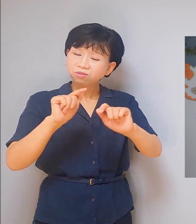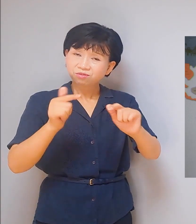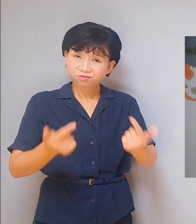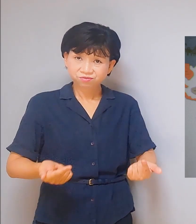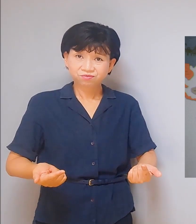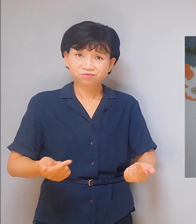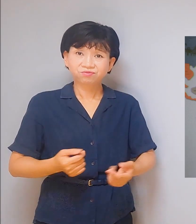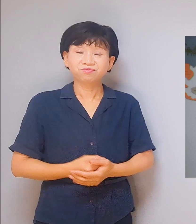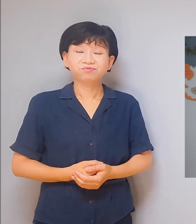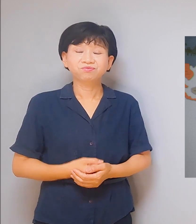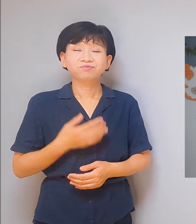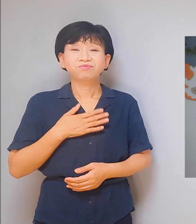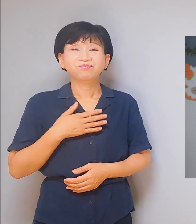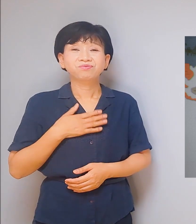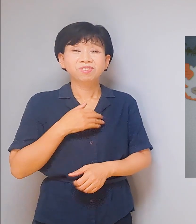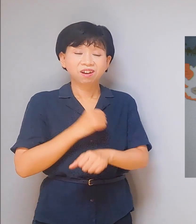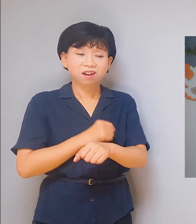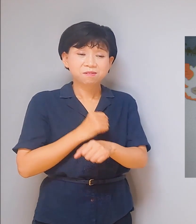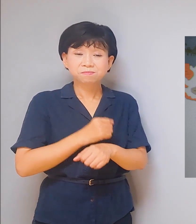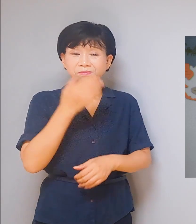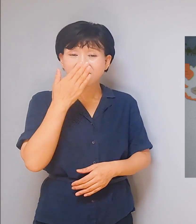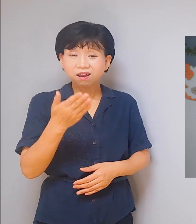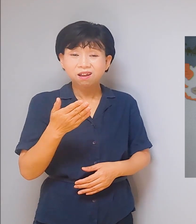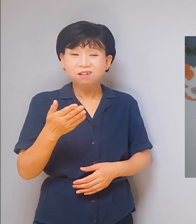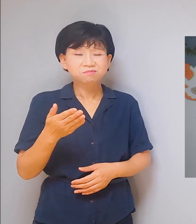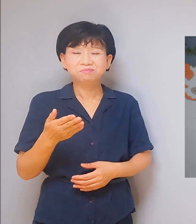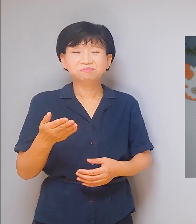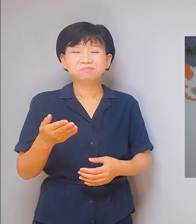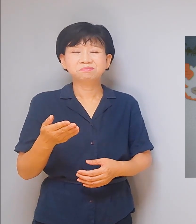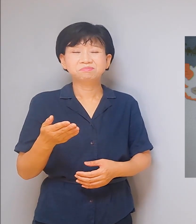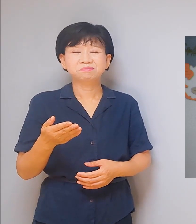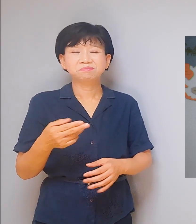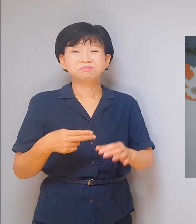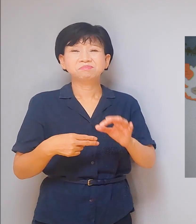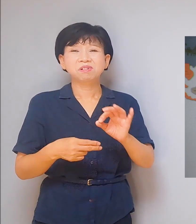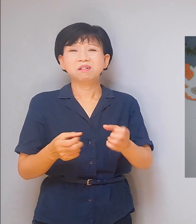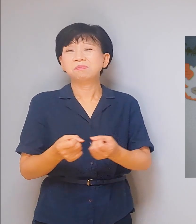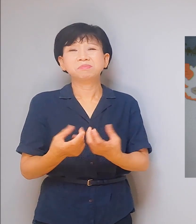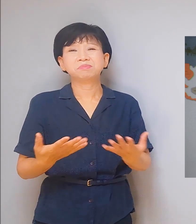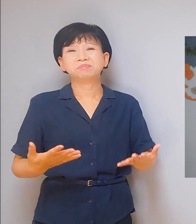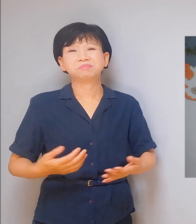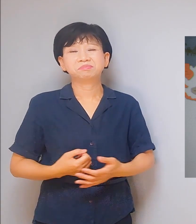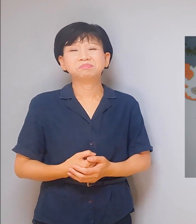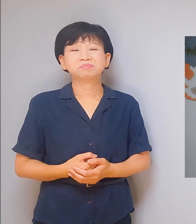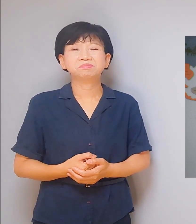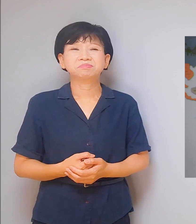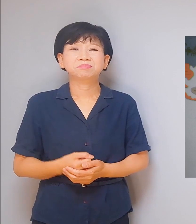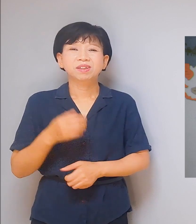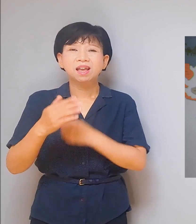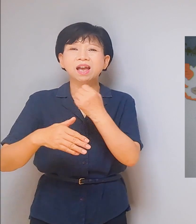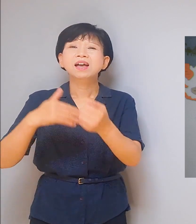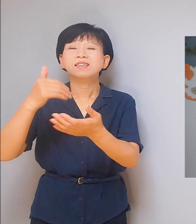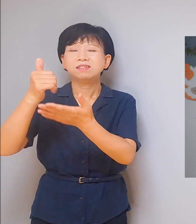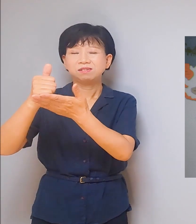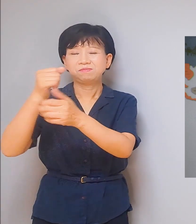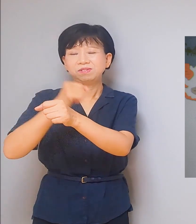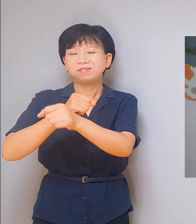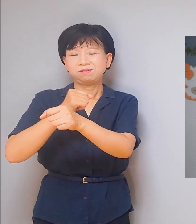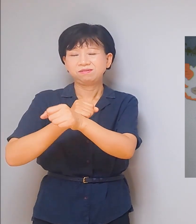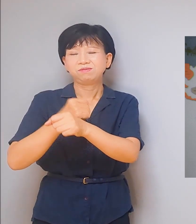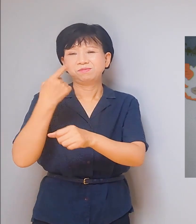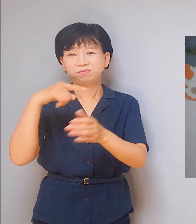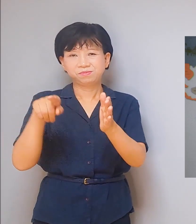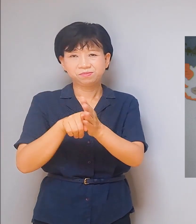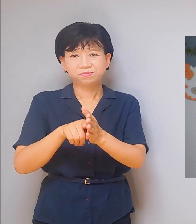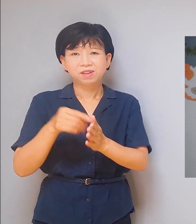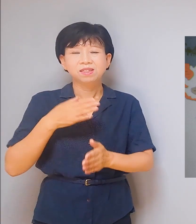죄송한데 아무것도 없다. 하나님이 하시는 줄 믿습니다. 기억해 주세요. 인생